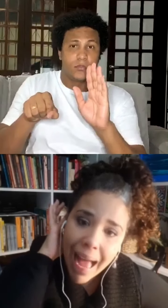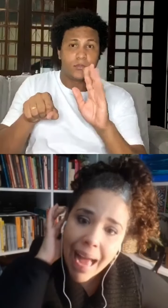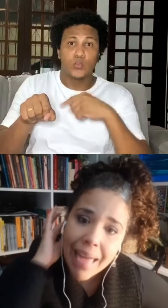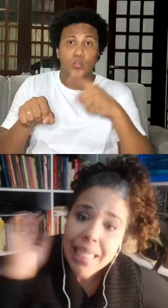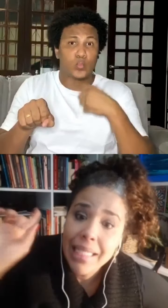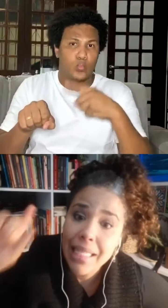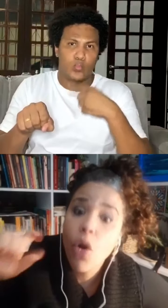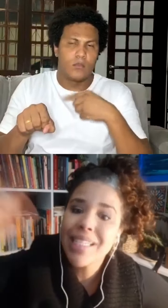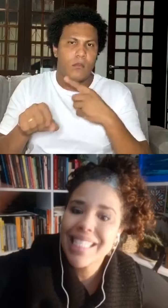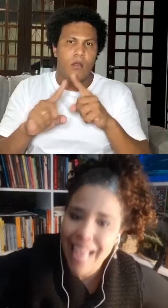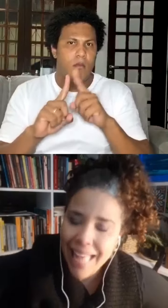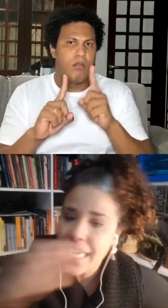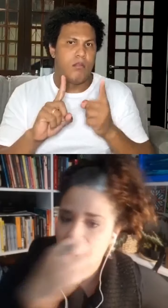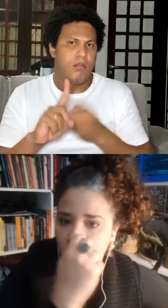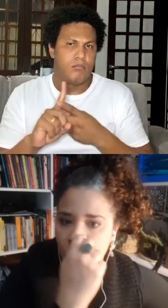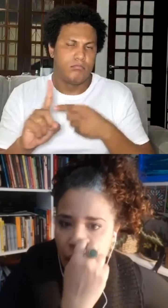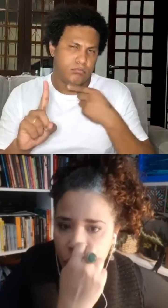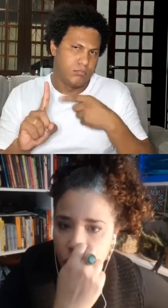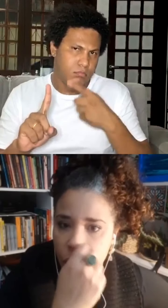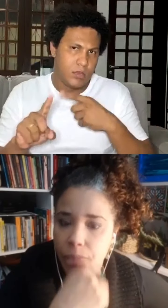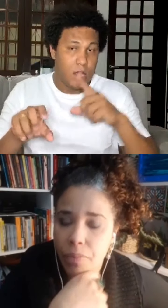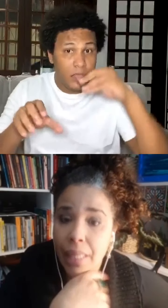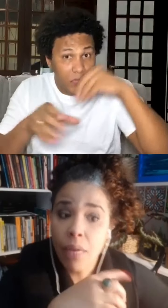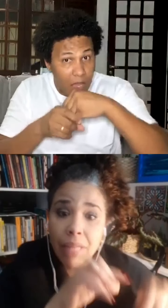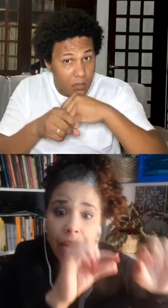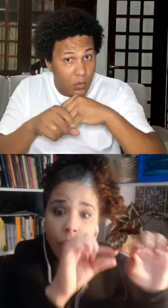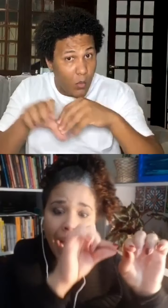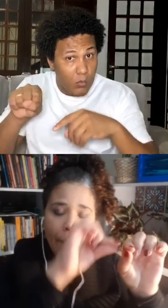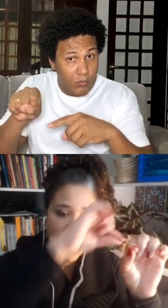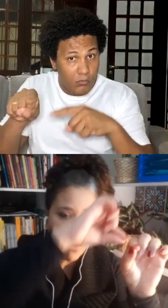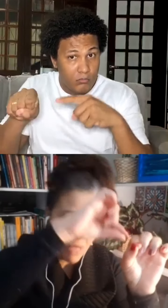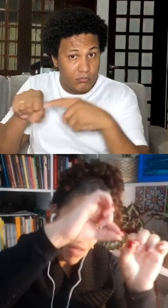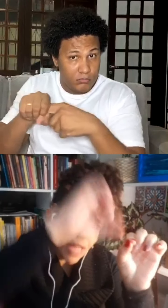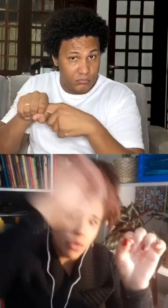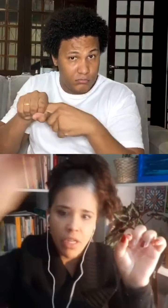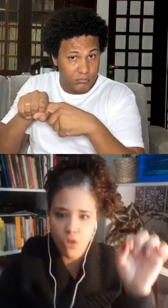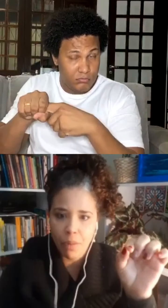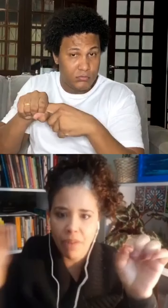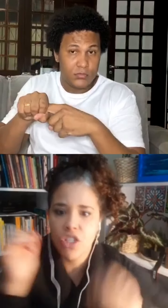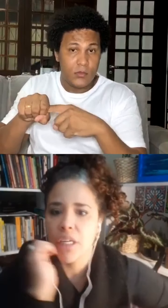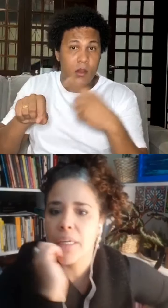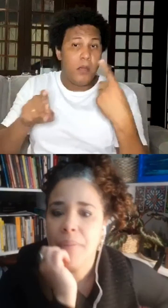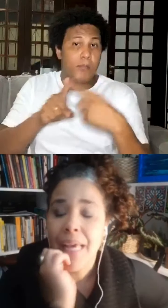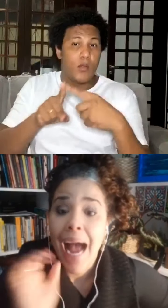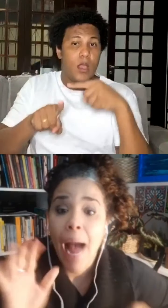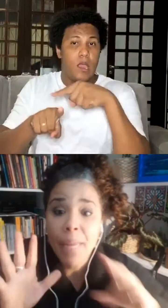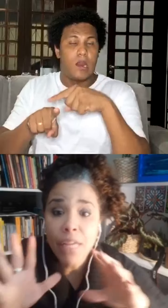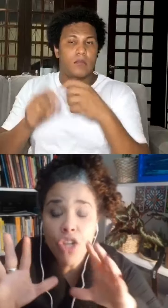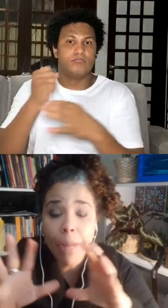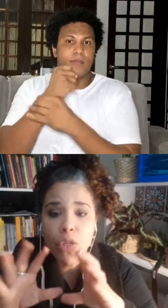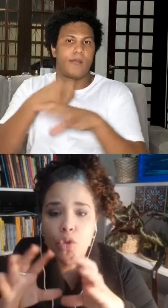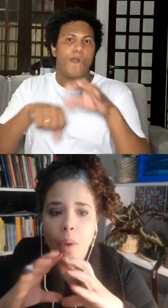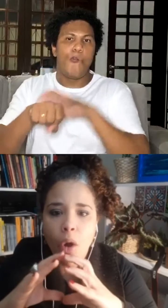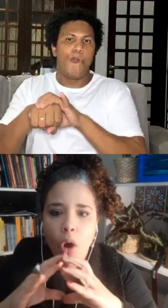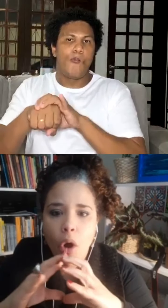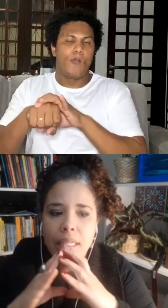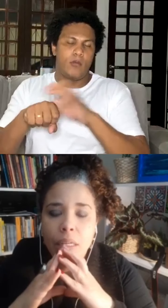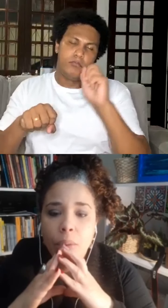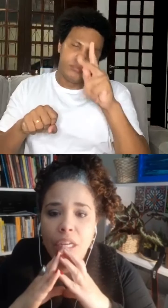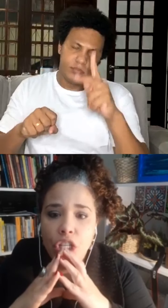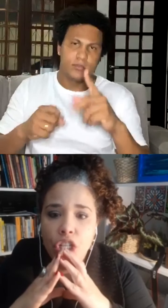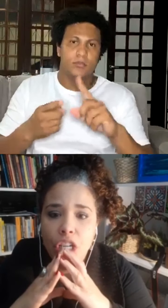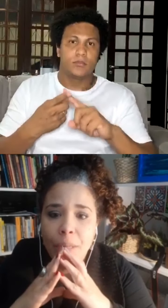engravidar se gozar dentro do ânus. Não tem um caminho que vai do ânus para a vagina. A menos que a pessoa goze